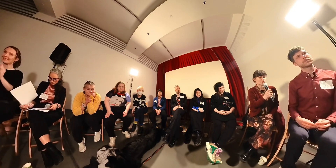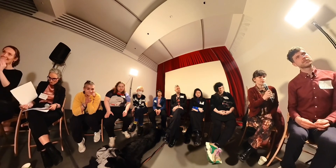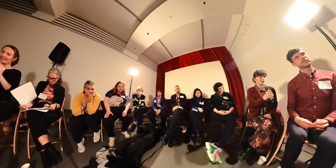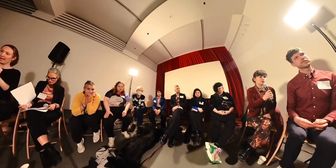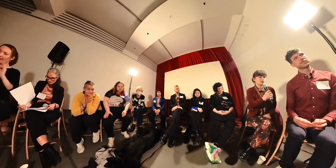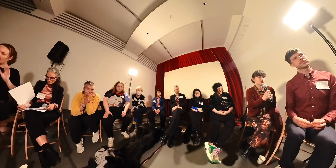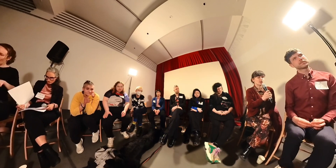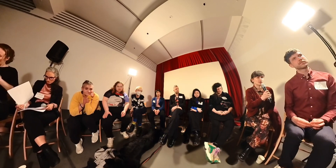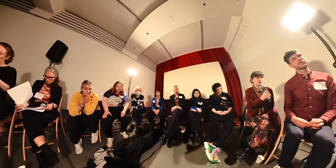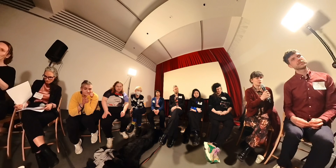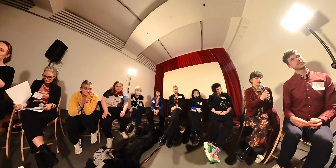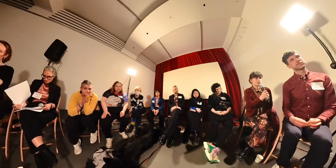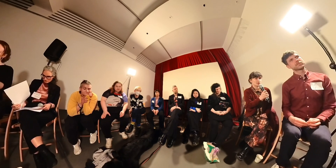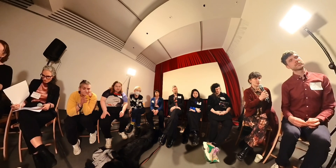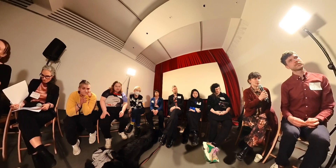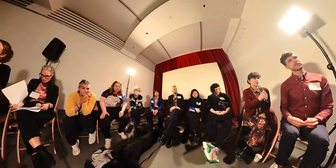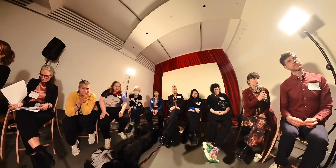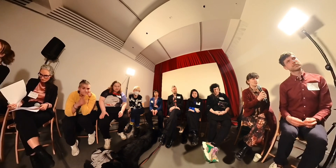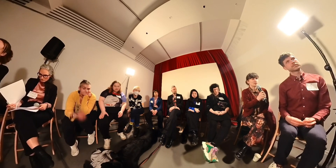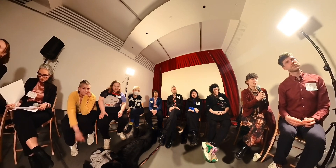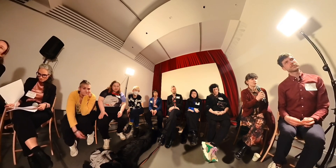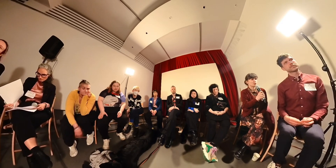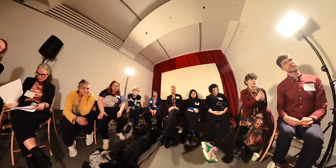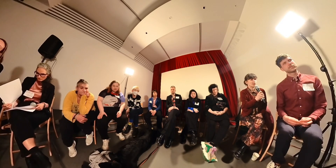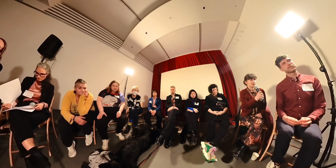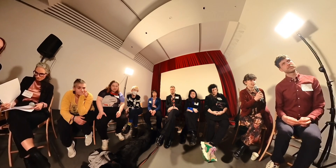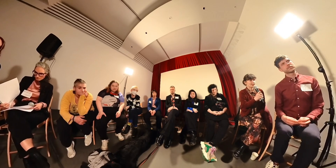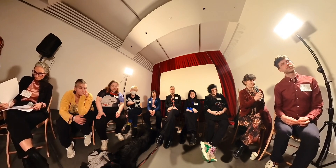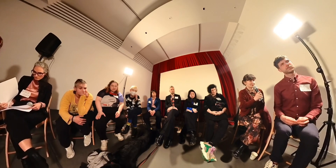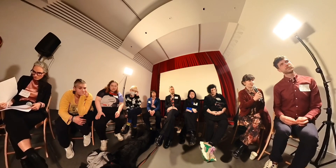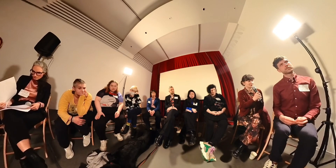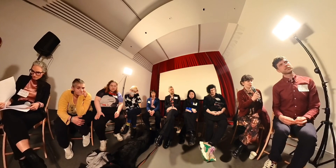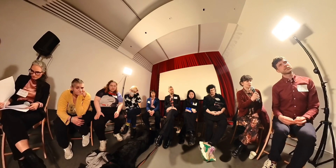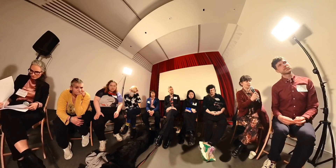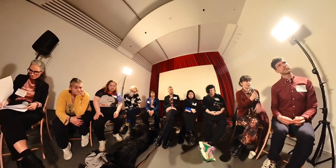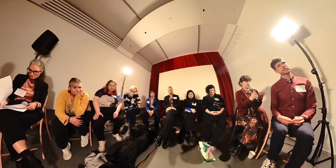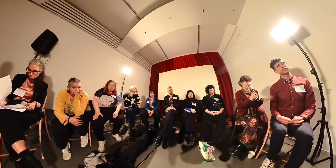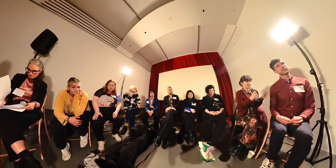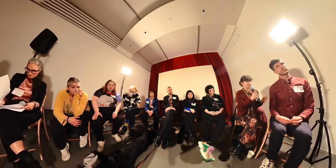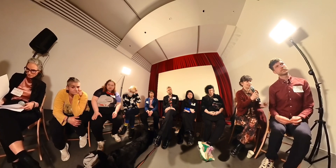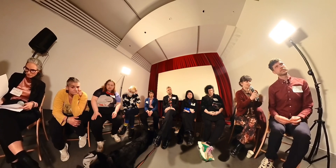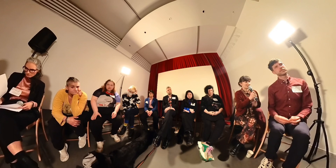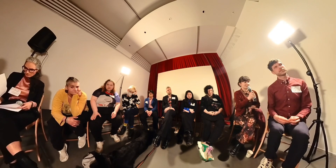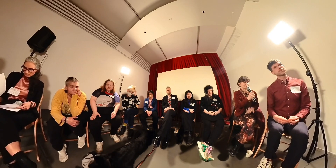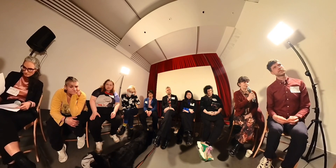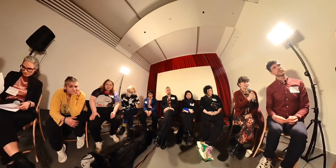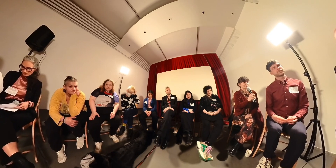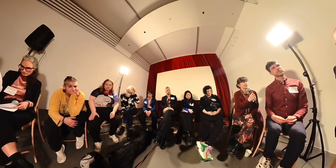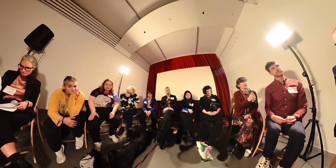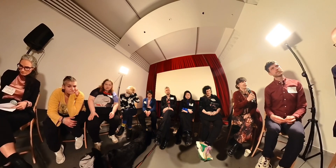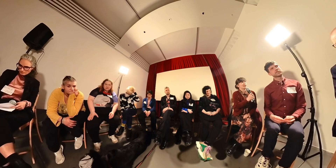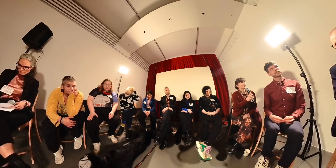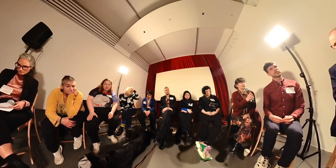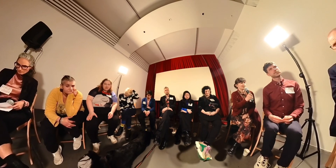potom vzniklo audiovizuální dílo v podobě instalace s odděleným obrazem a s odděleným